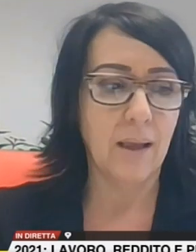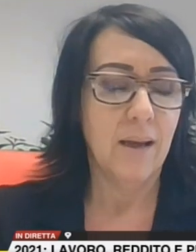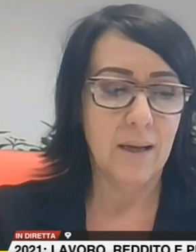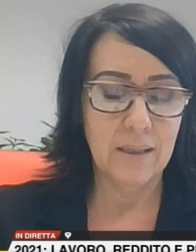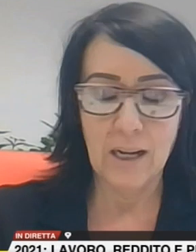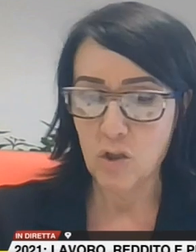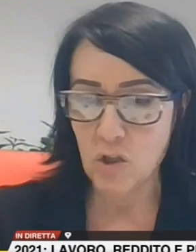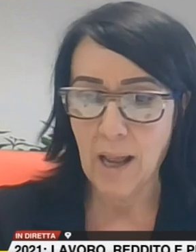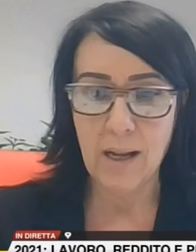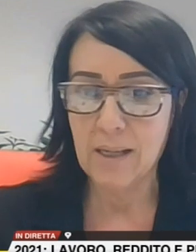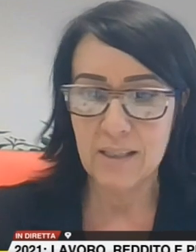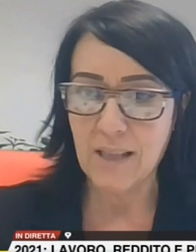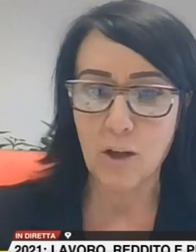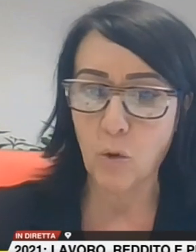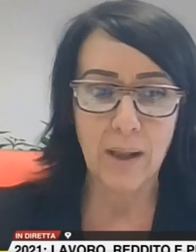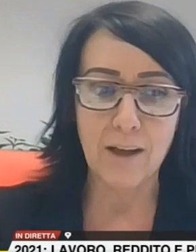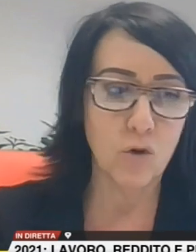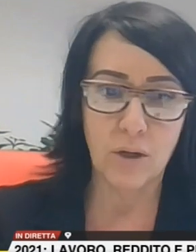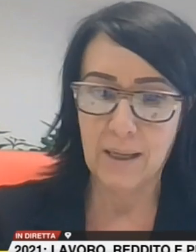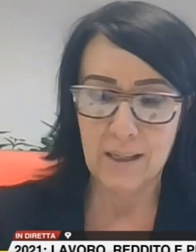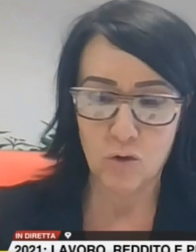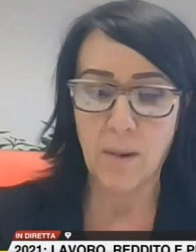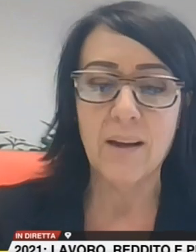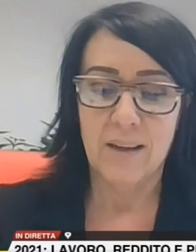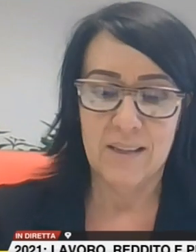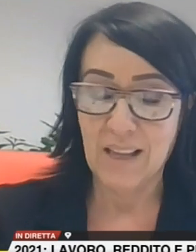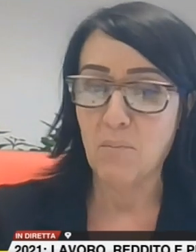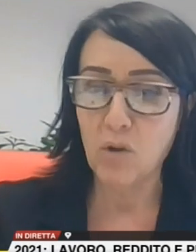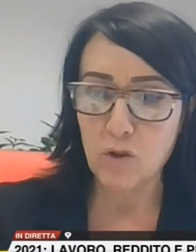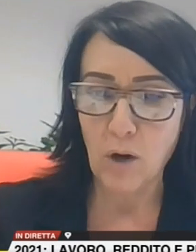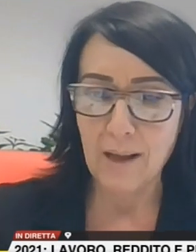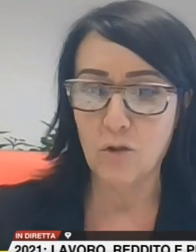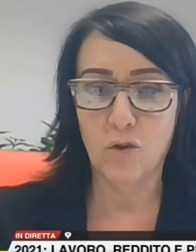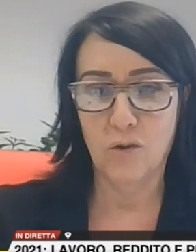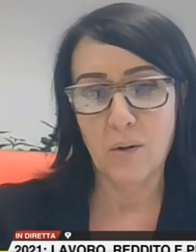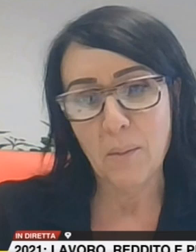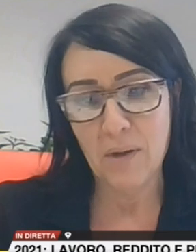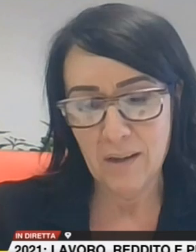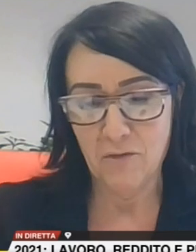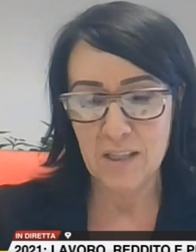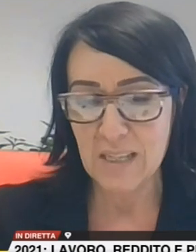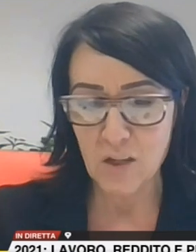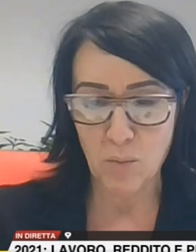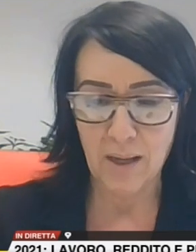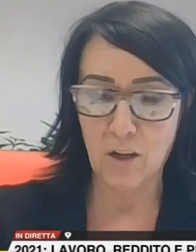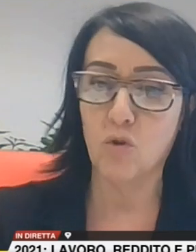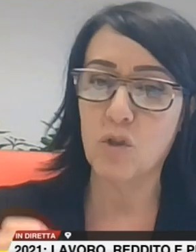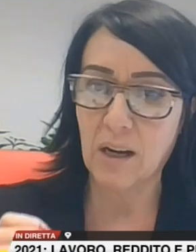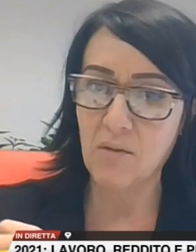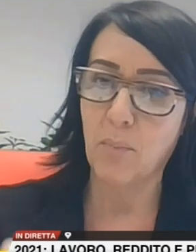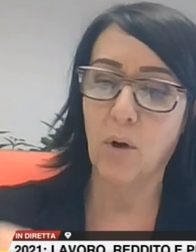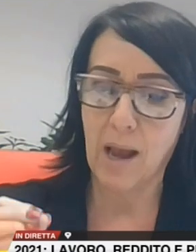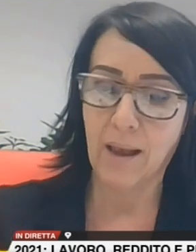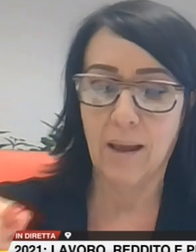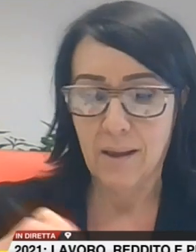particolare della CGL si sta adoperando e sta monitorando per far sì insomma che non si